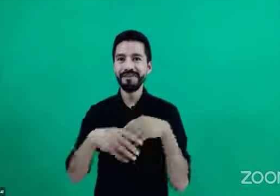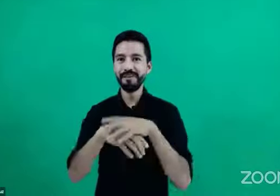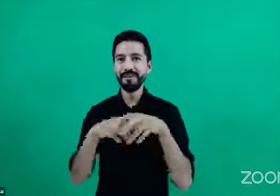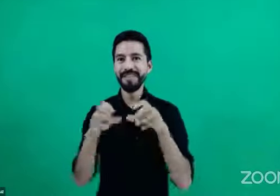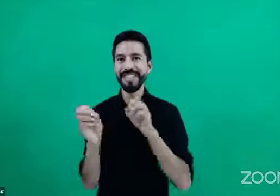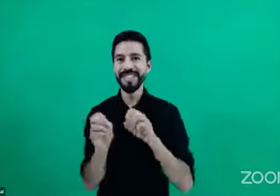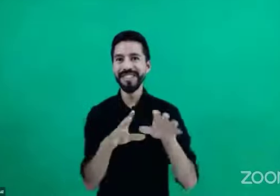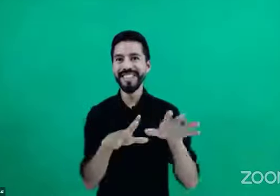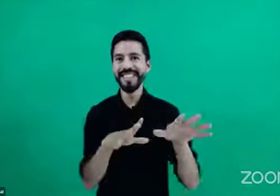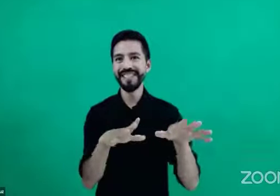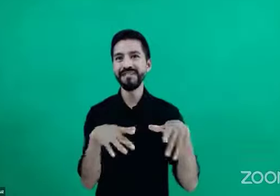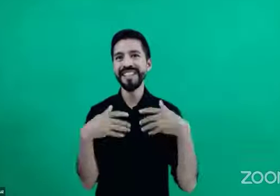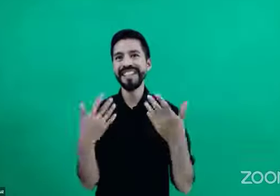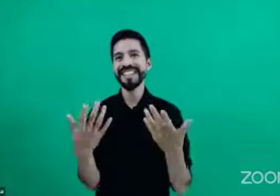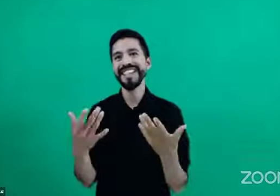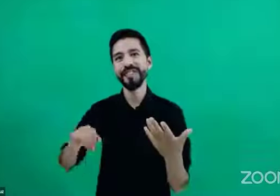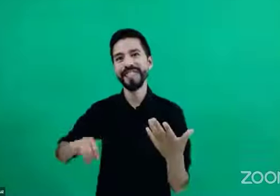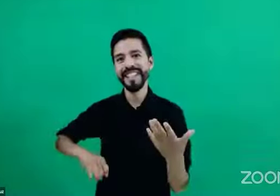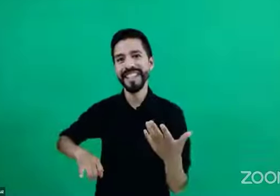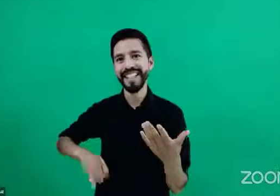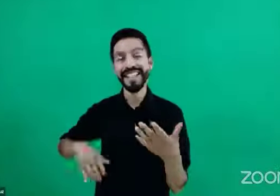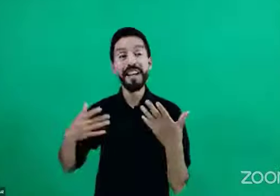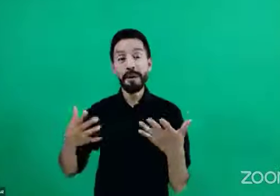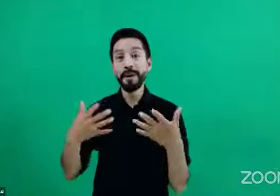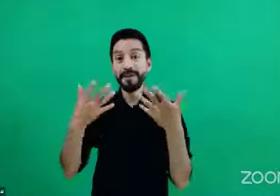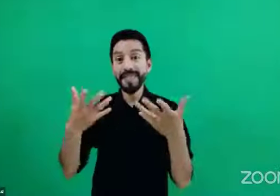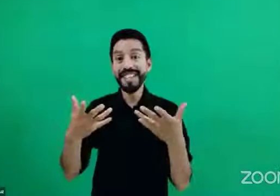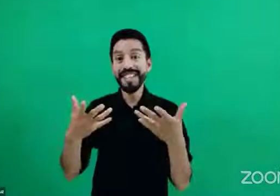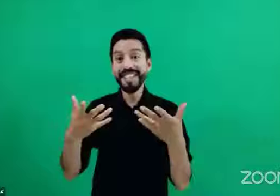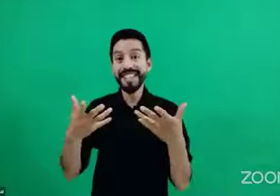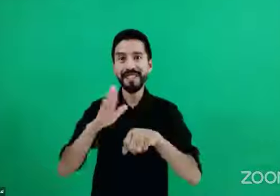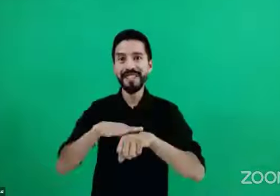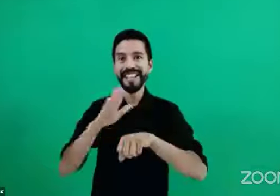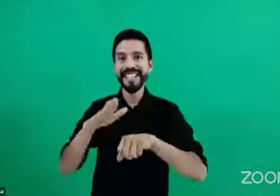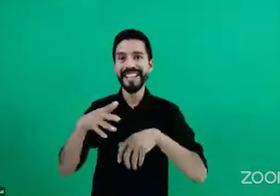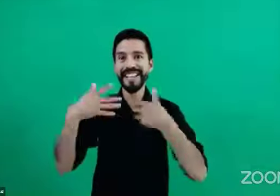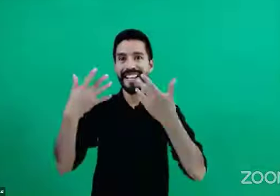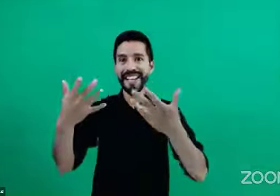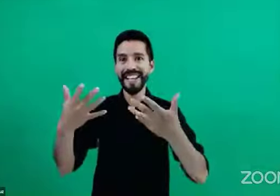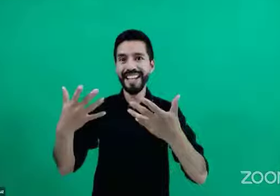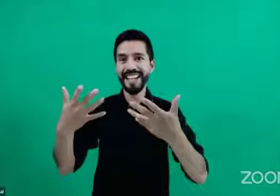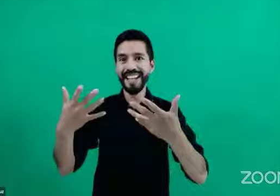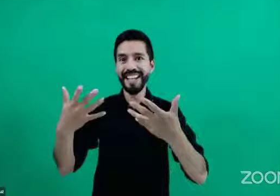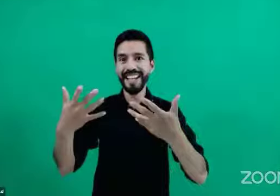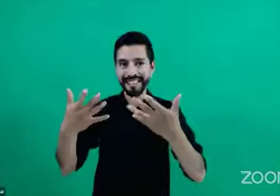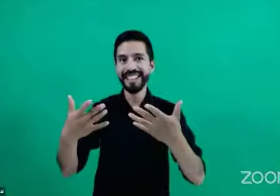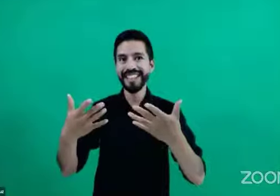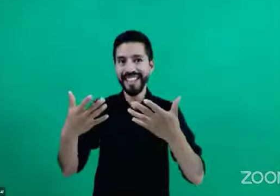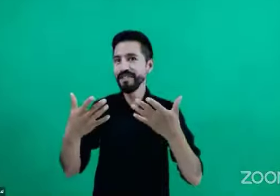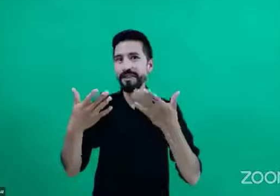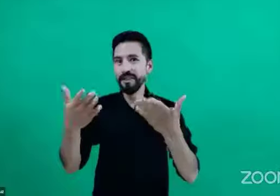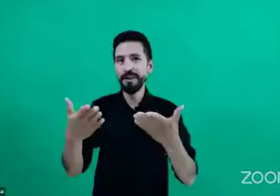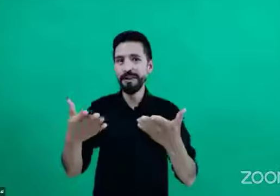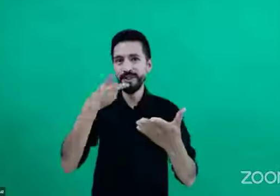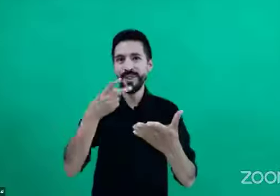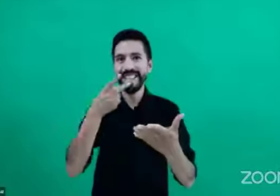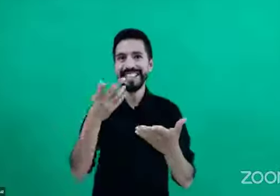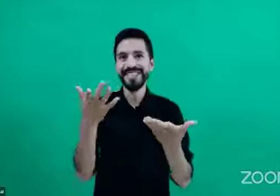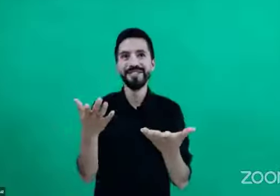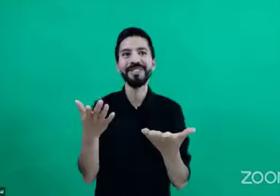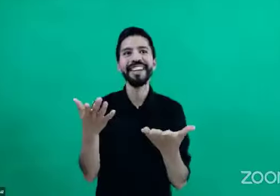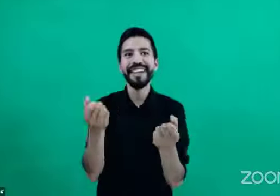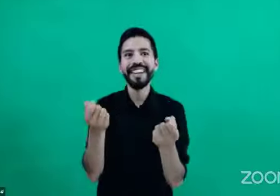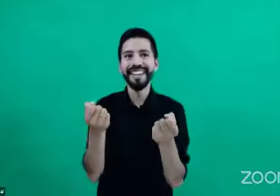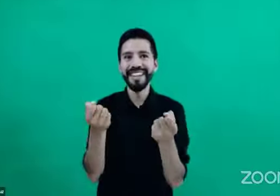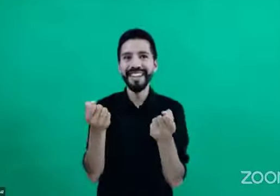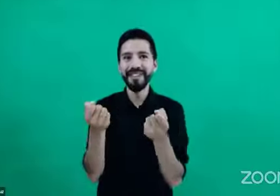nos damos por vencidos y decimos, es que no les interesa. Pero no es eso, sino más bien es el que es como con los